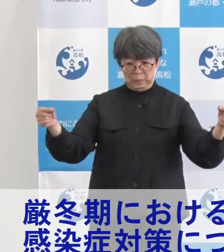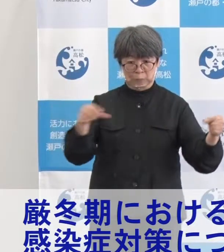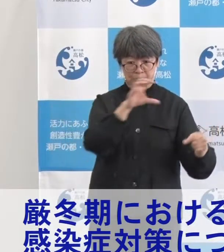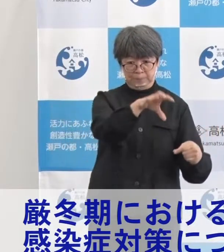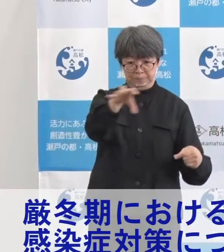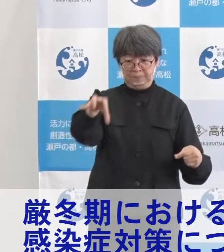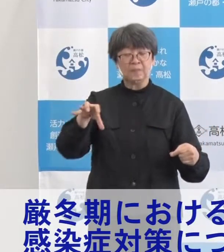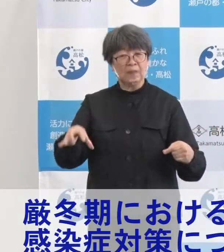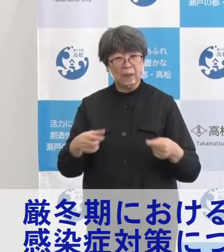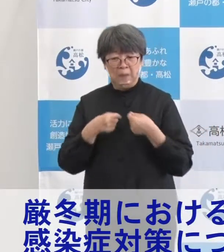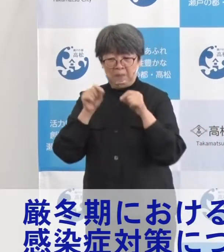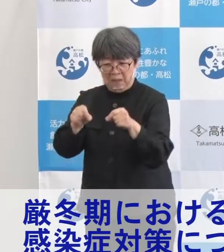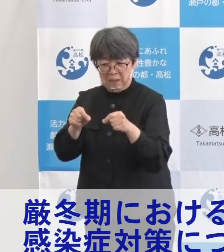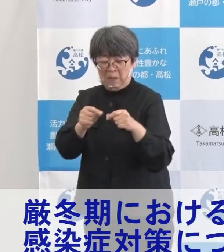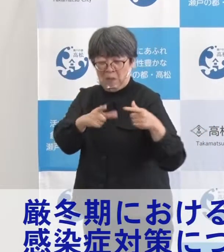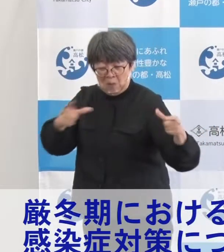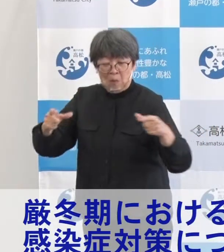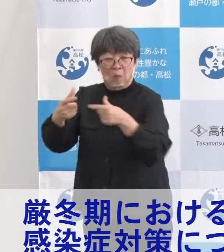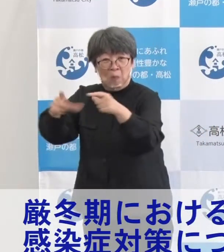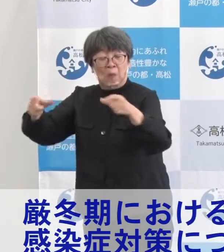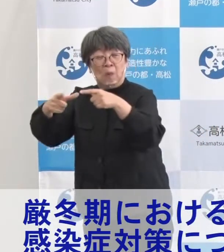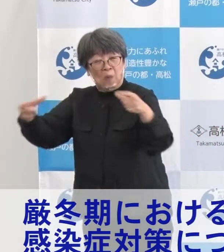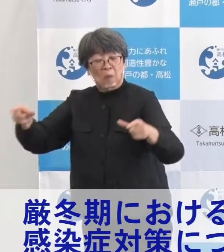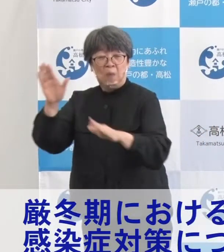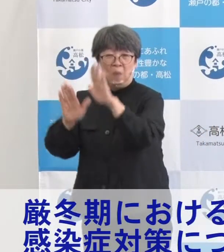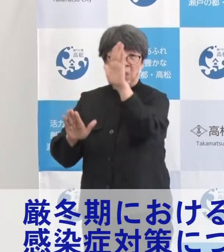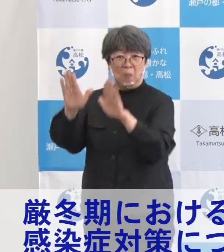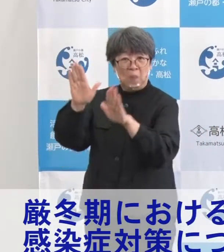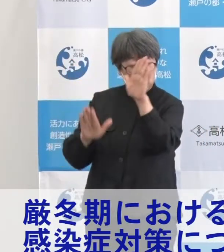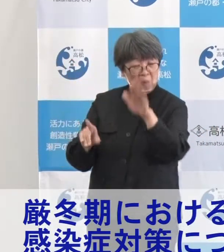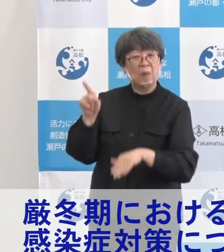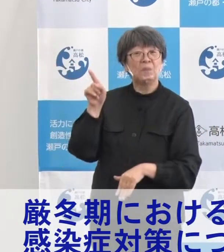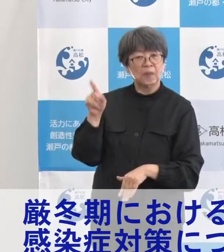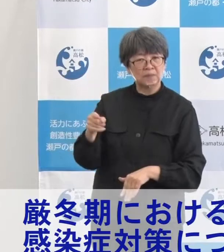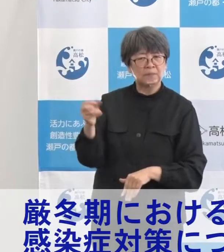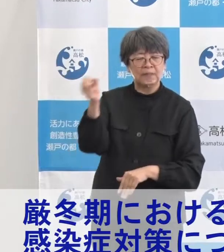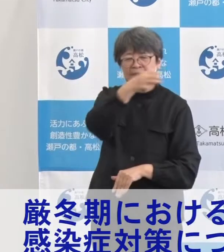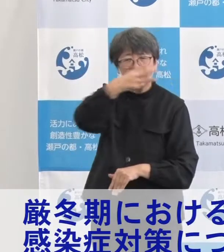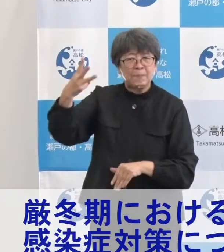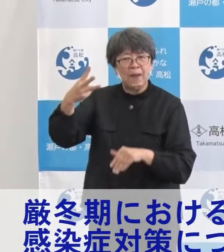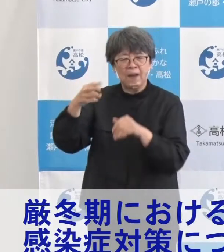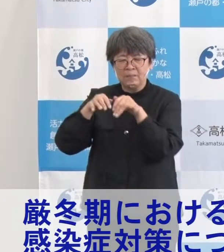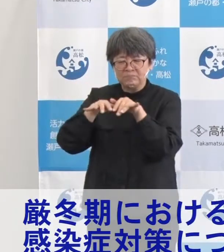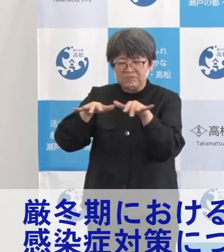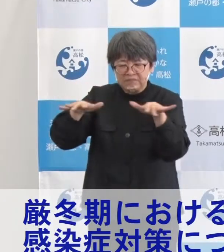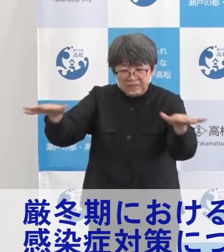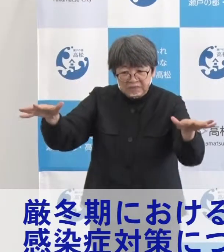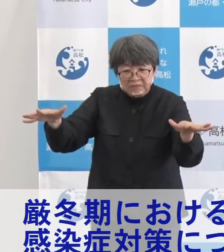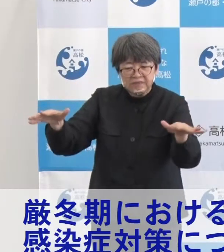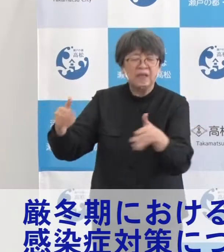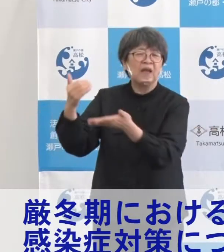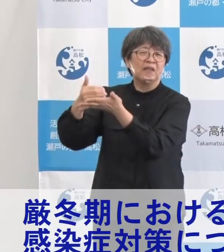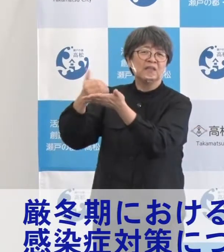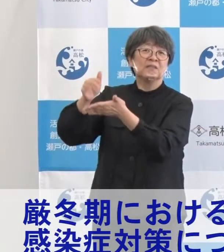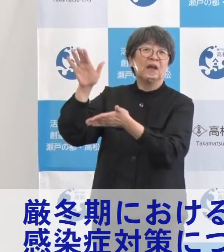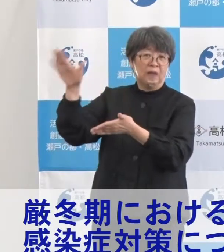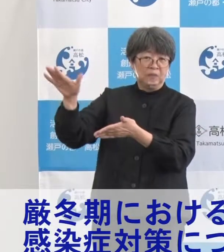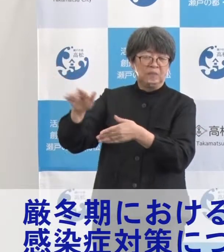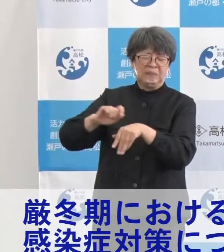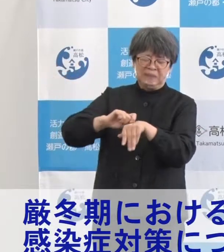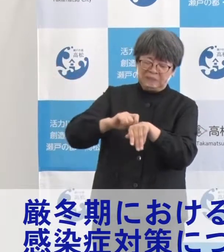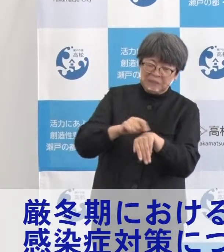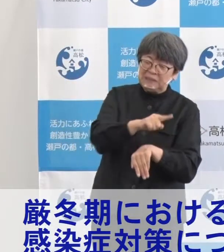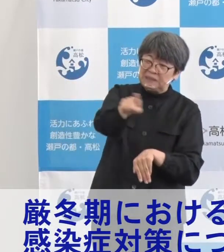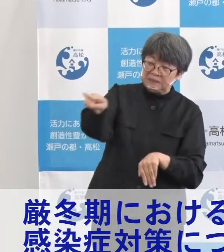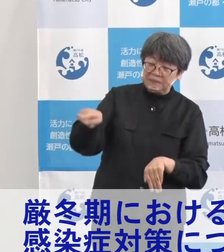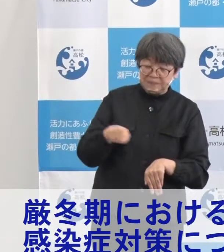完成の拡大傾向が顕著でございましていわゆる第3波の通り糸井1ともいわれております厳しい状況にあるもの